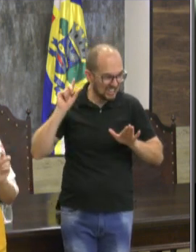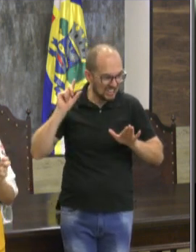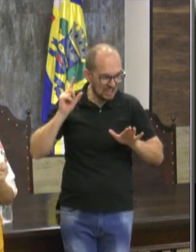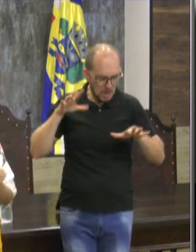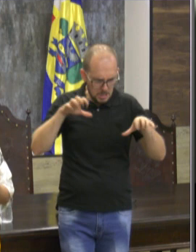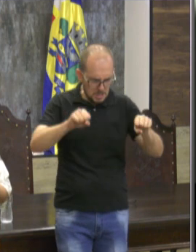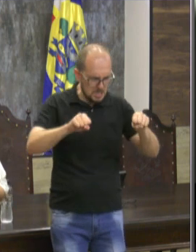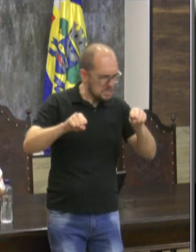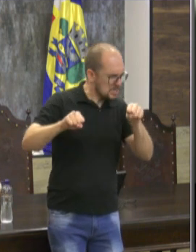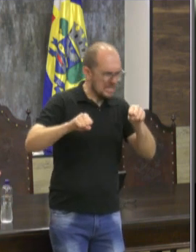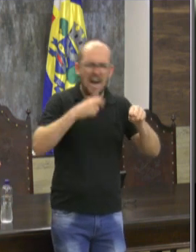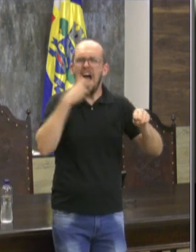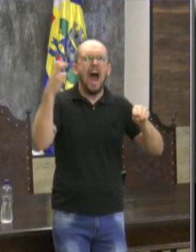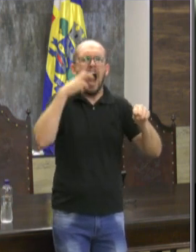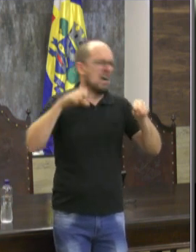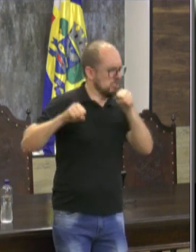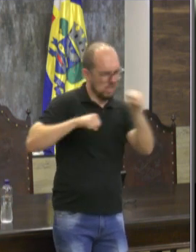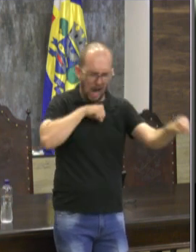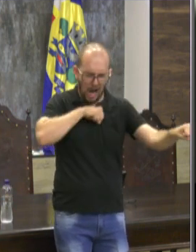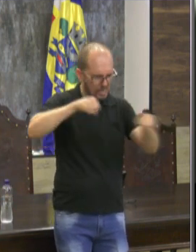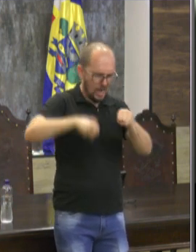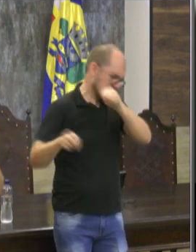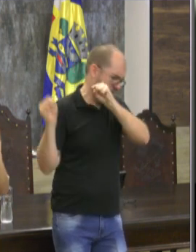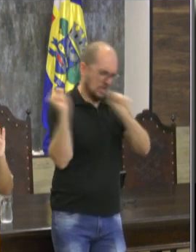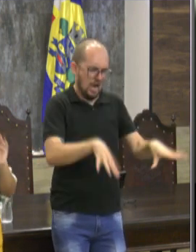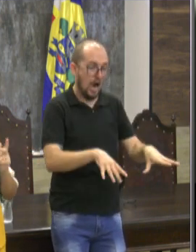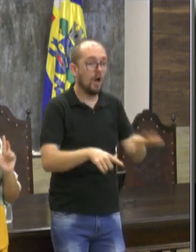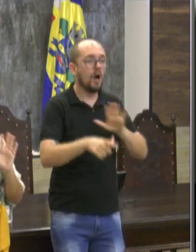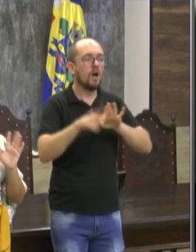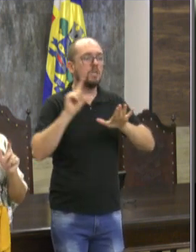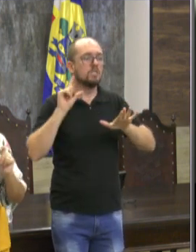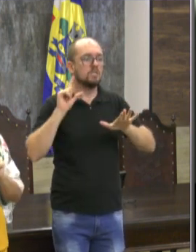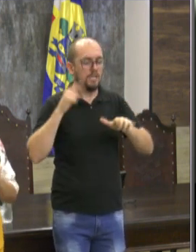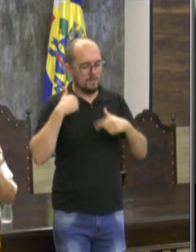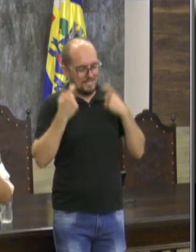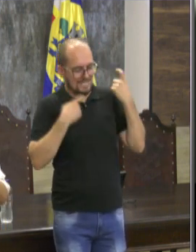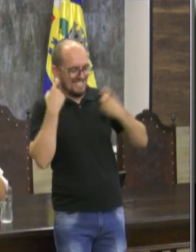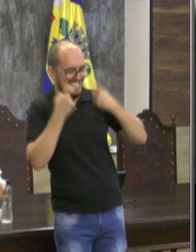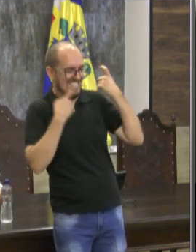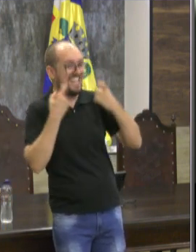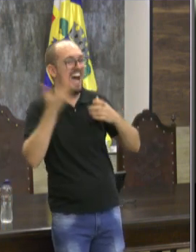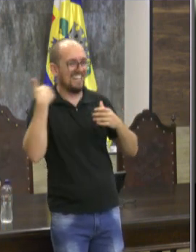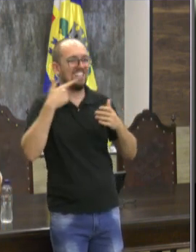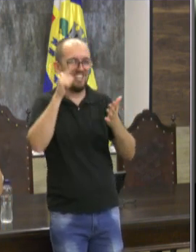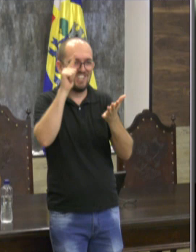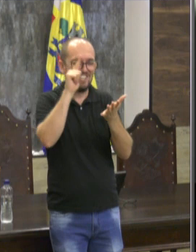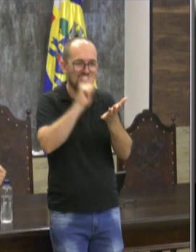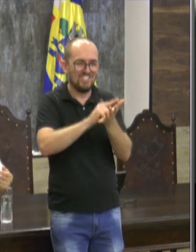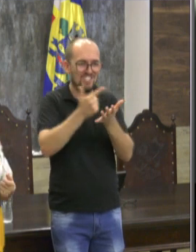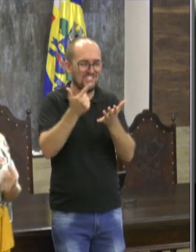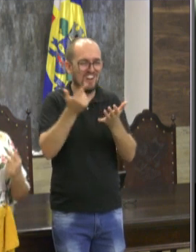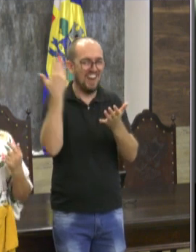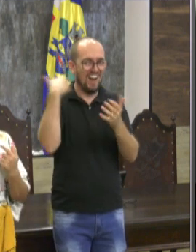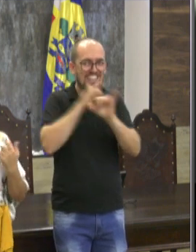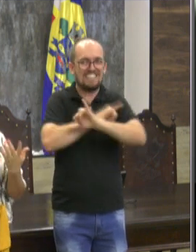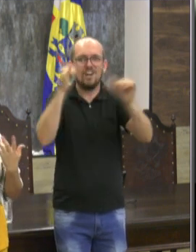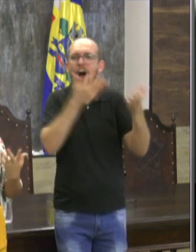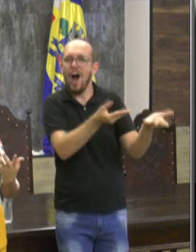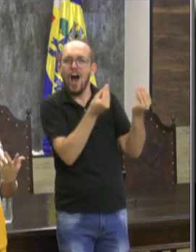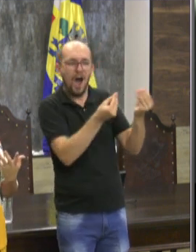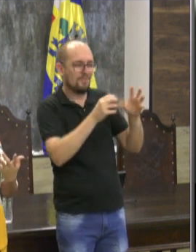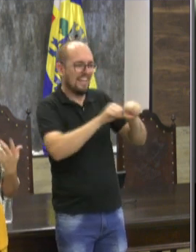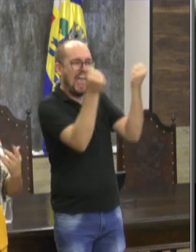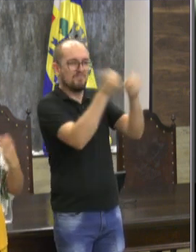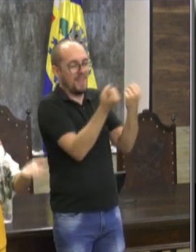da gente sair no jornal de Jundiaí, assim, né? Por motivos não muito bons. A gente saiu, mas foi por motivo muito bom. Mas a gente